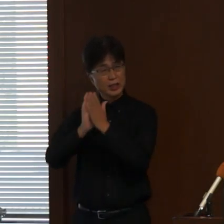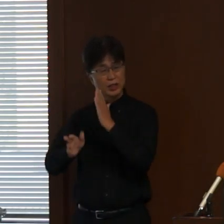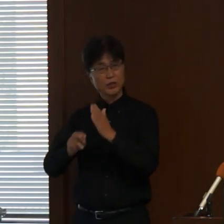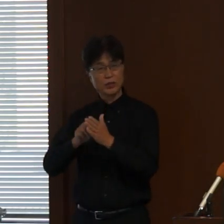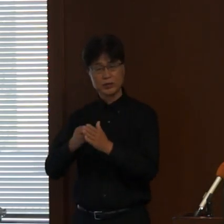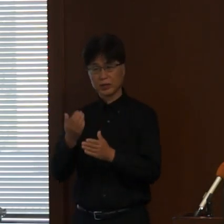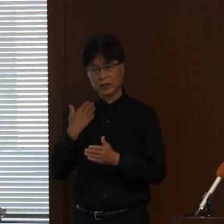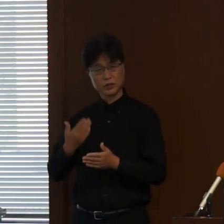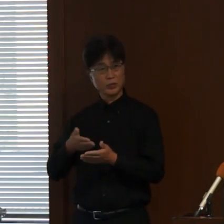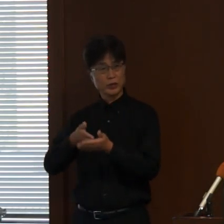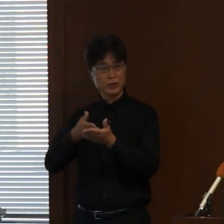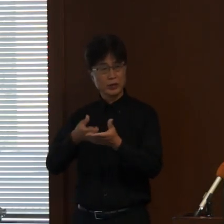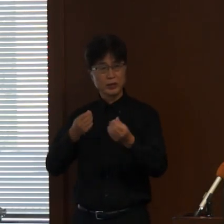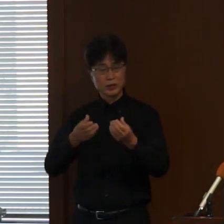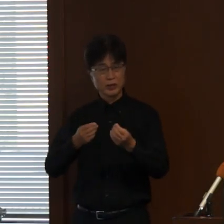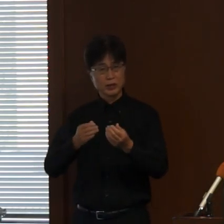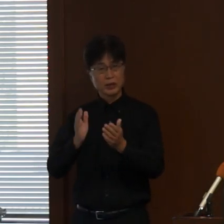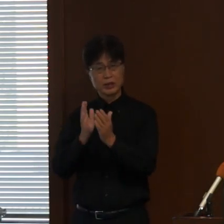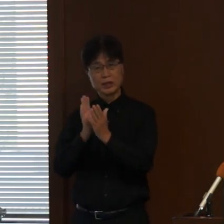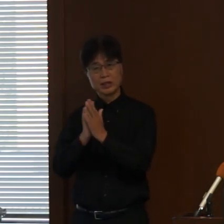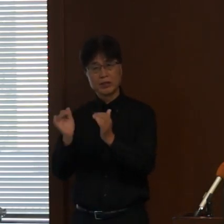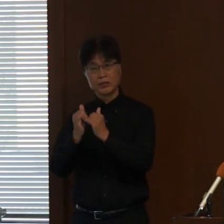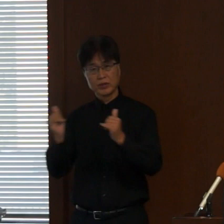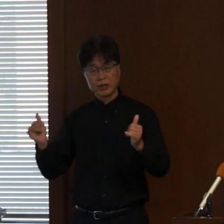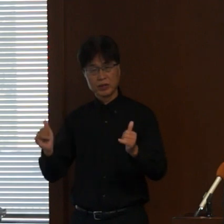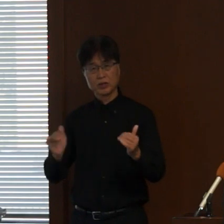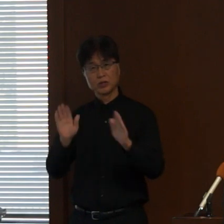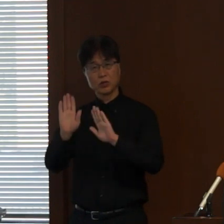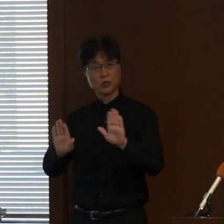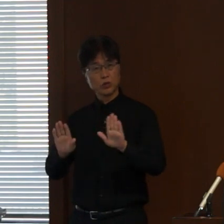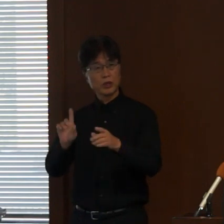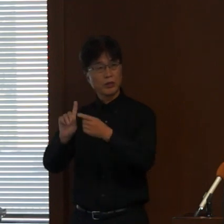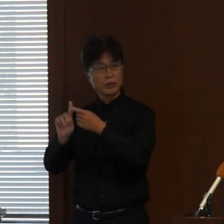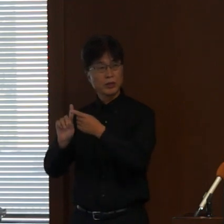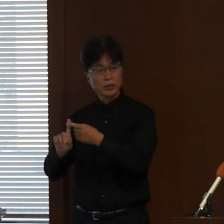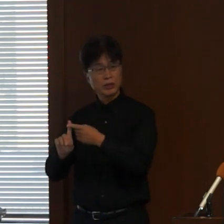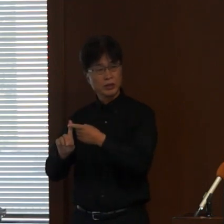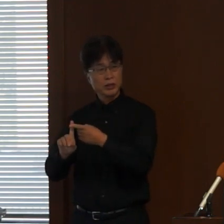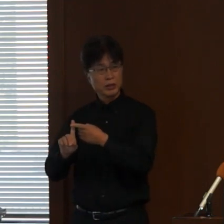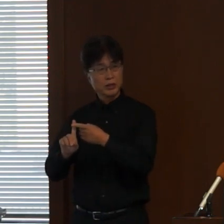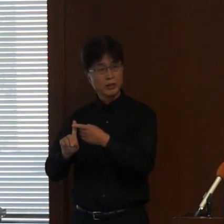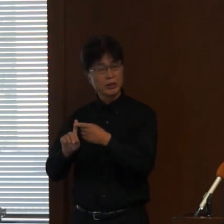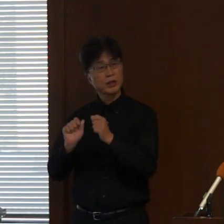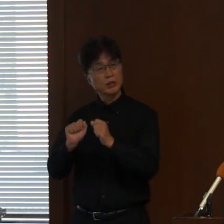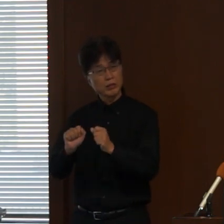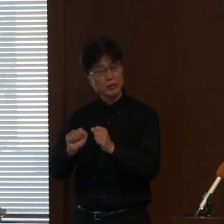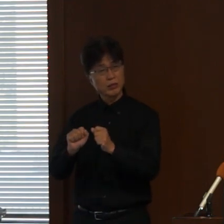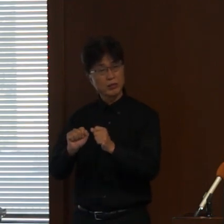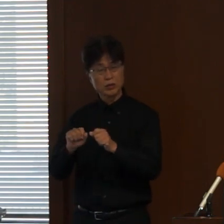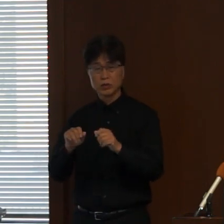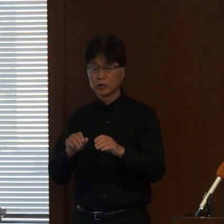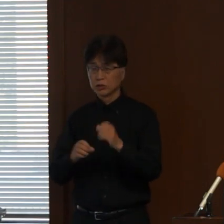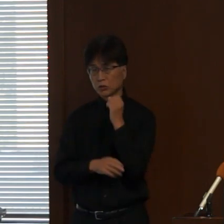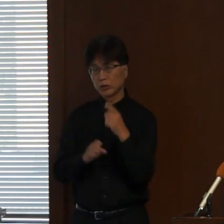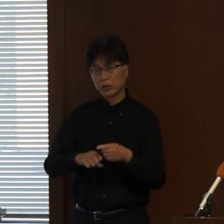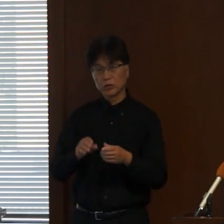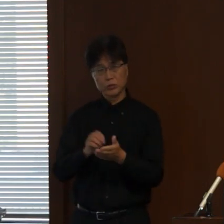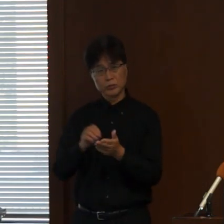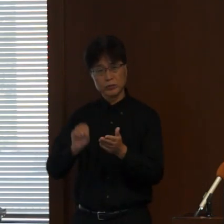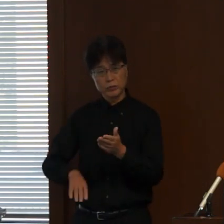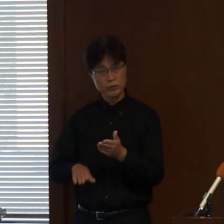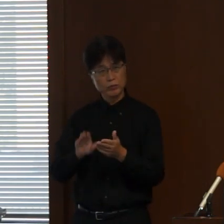先ほど冒頭申し上げたように県民とか県の状況に向き合いながら対処してきたので、基本的に今回のことで、